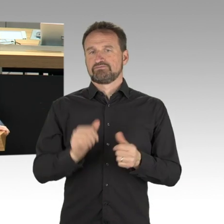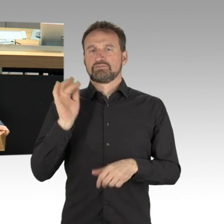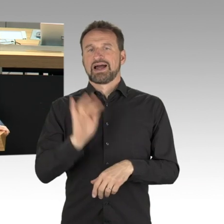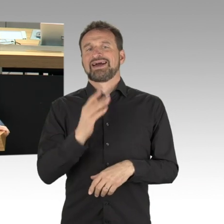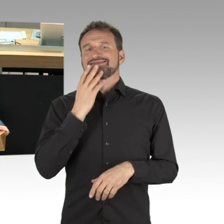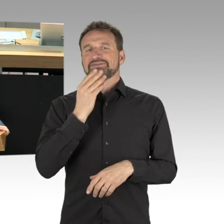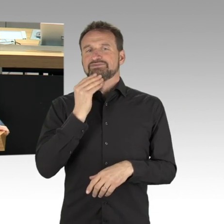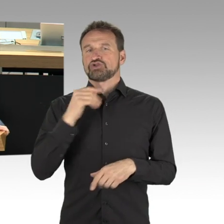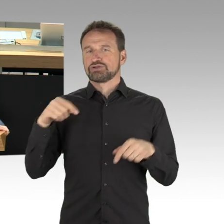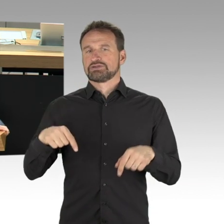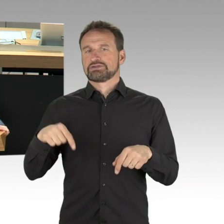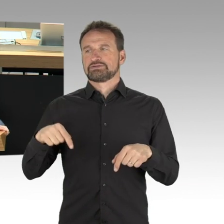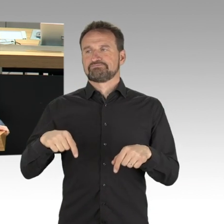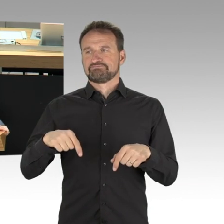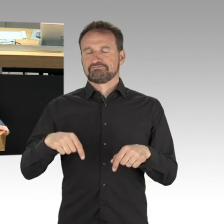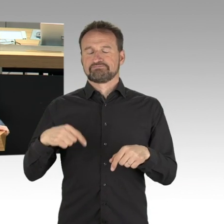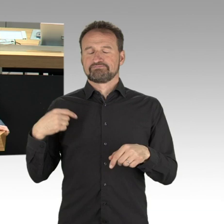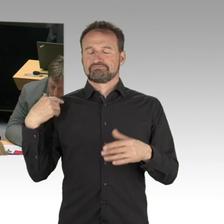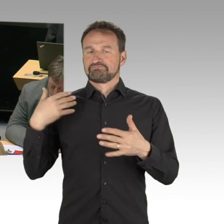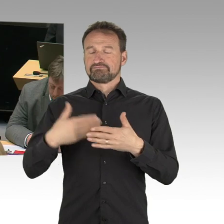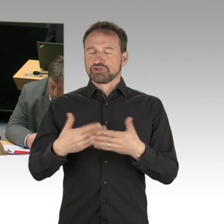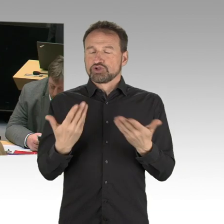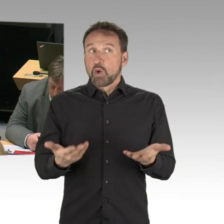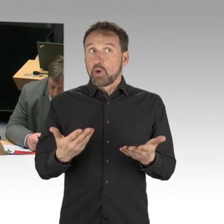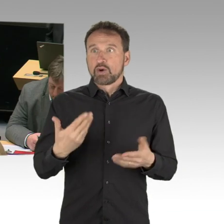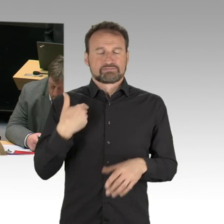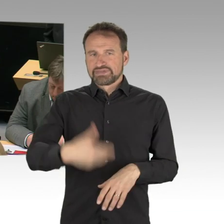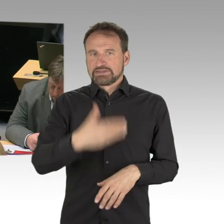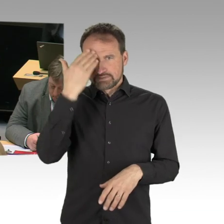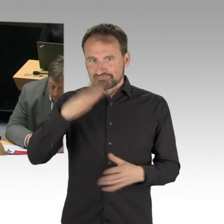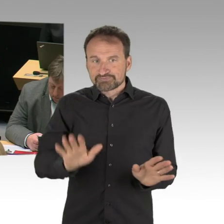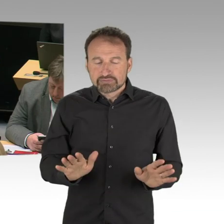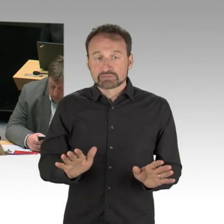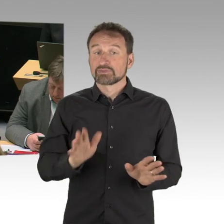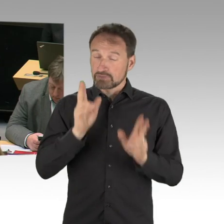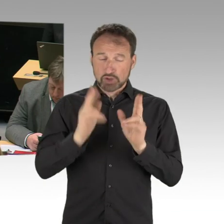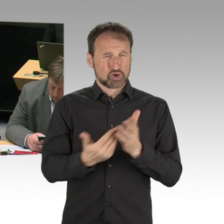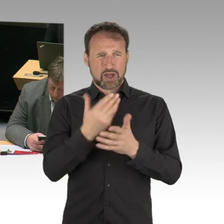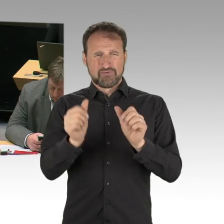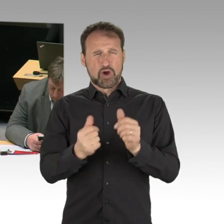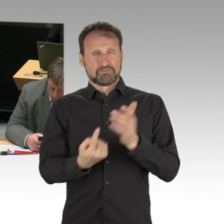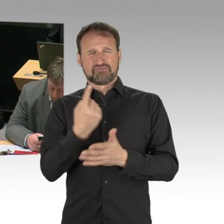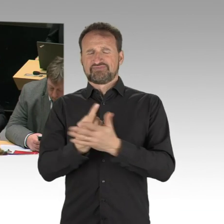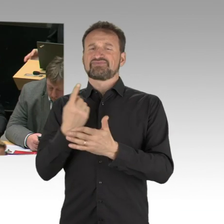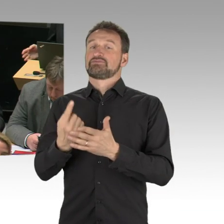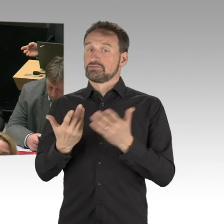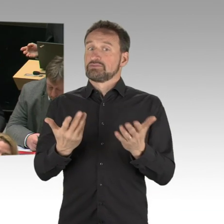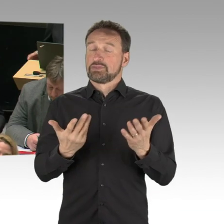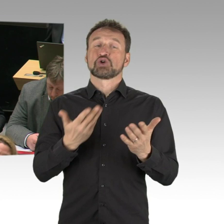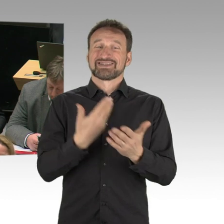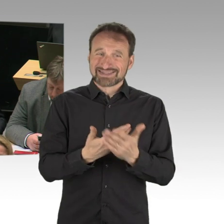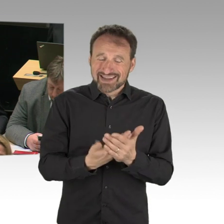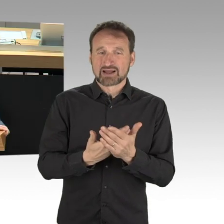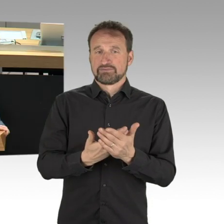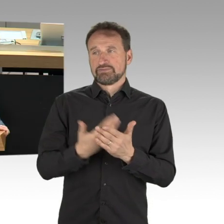in diesem Land nicht kannten. Und darüber haben wir gesprochen. Die Kollegin Seibelt hat vorhin trefflich auch die